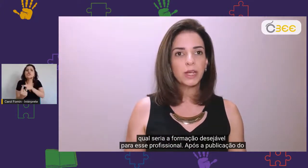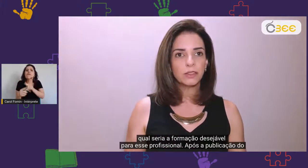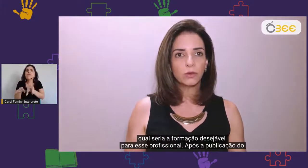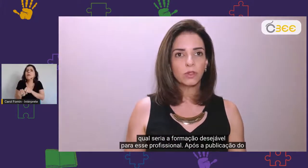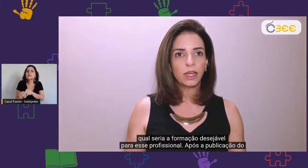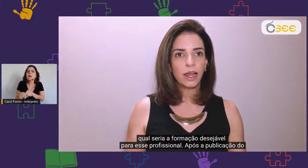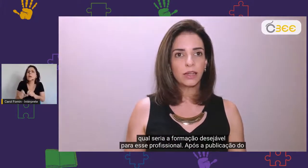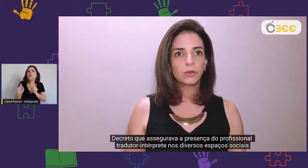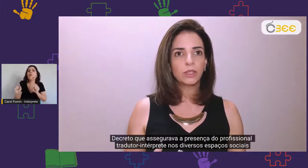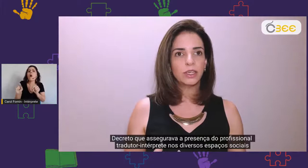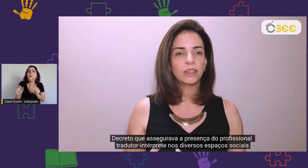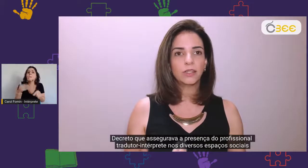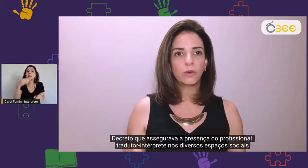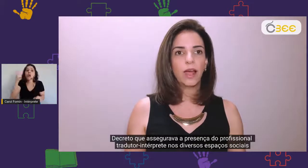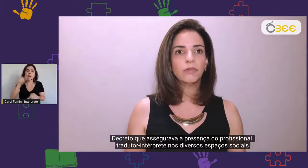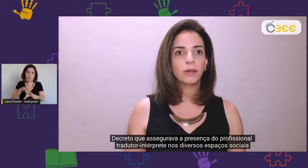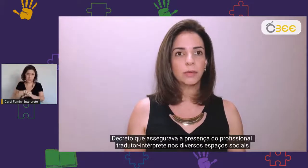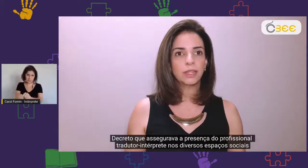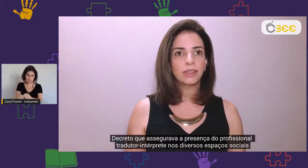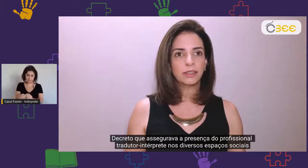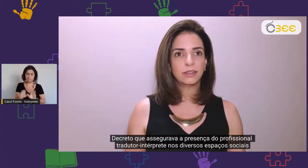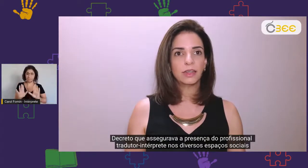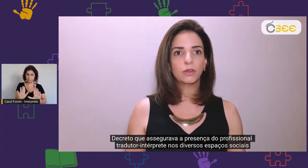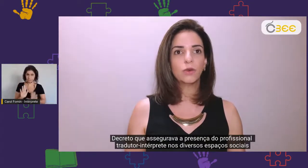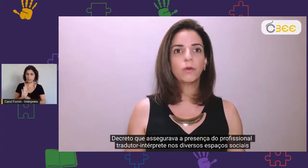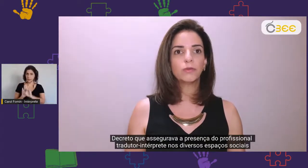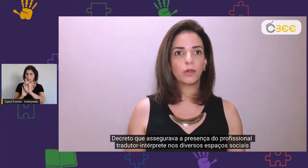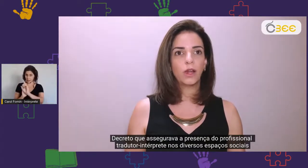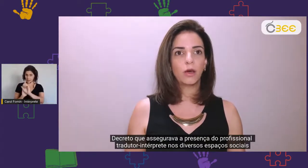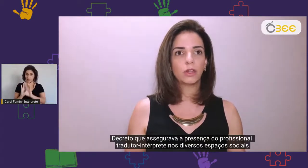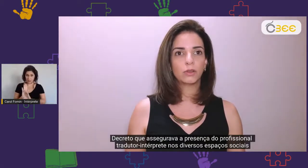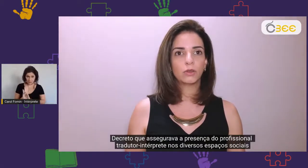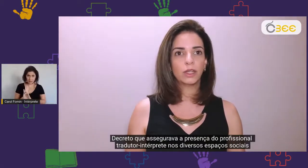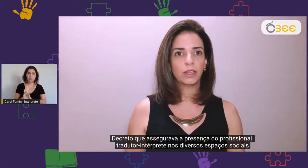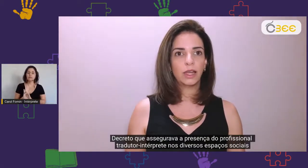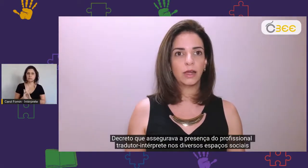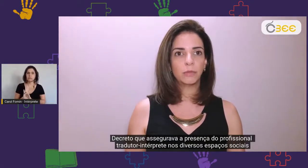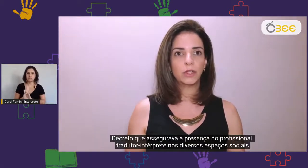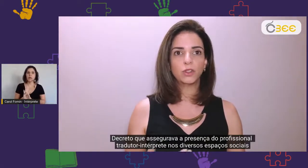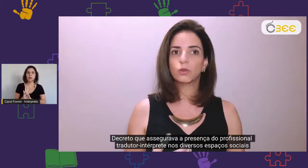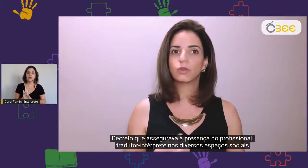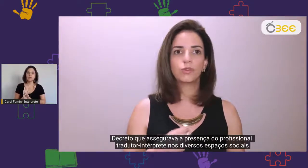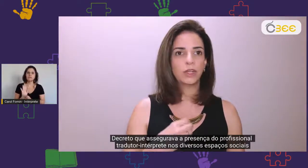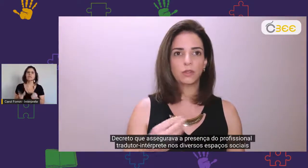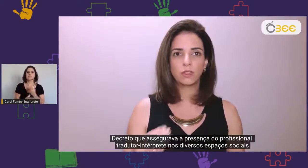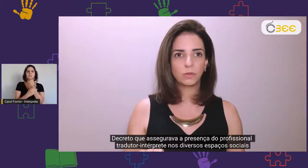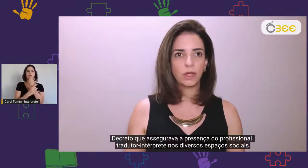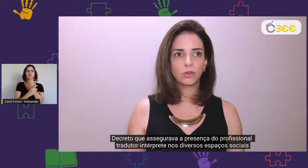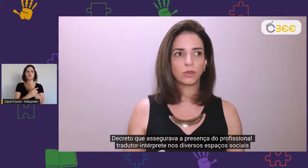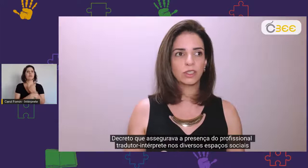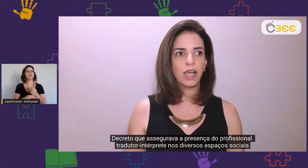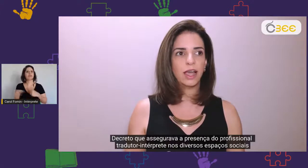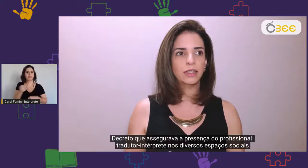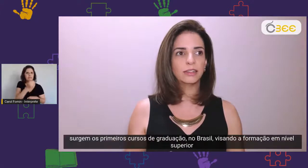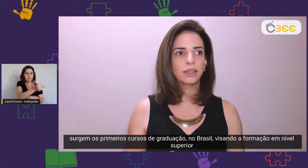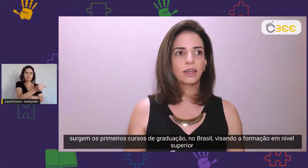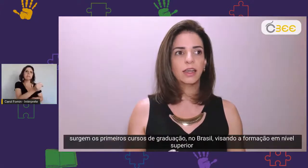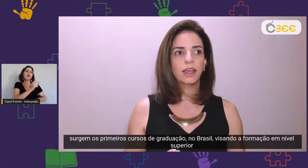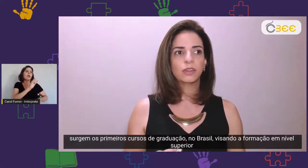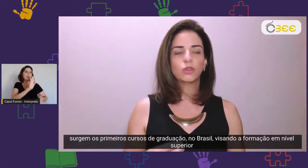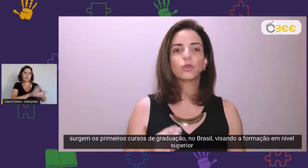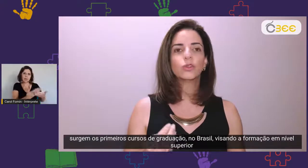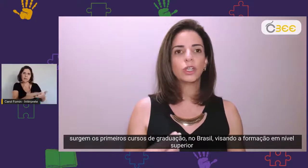Após a publicação do decreto que assegurava a presença do profissional tradutor-intérprete nos diversos espaços